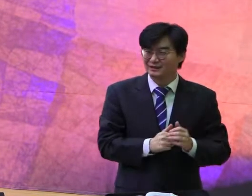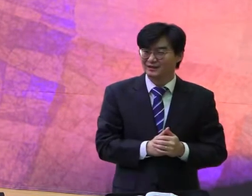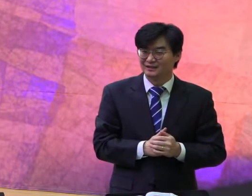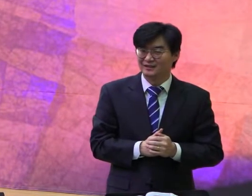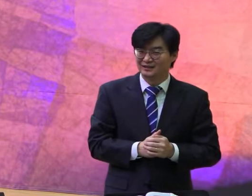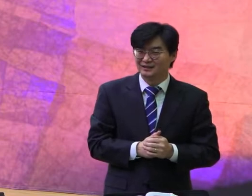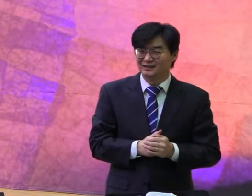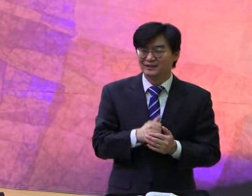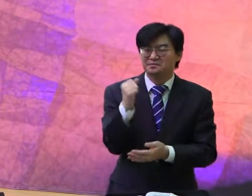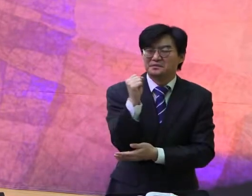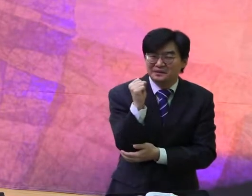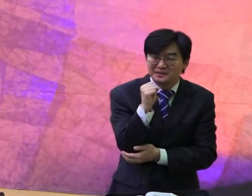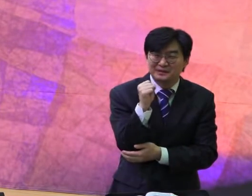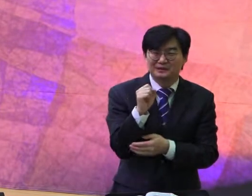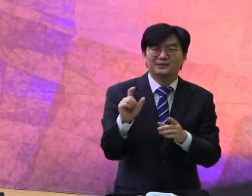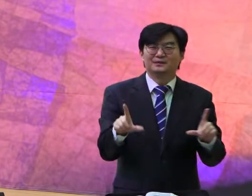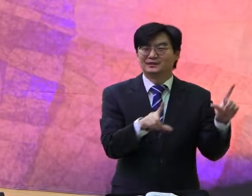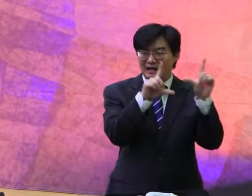삶이 흔들립니까?